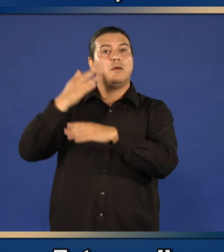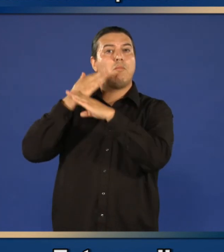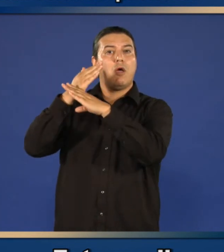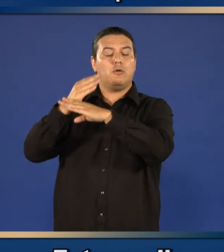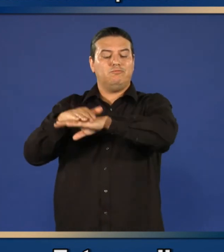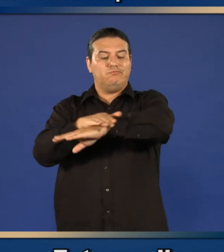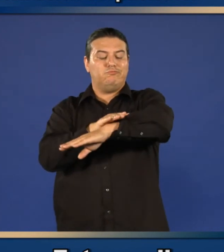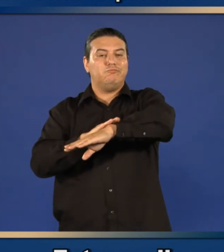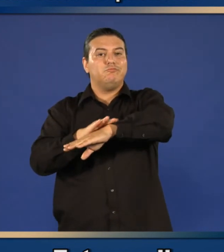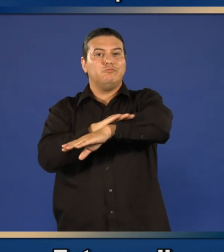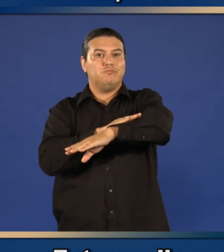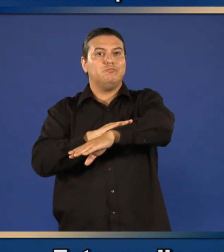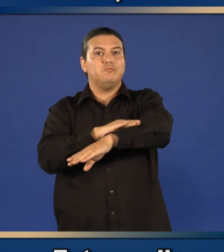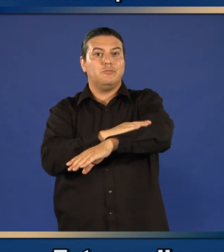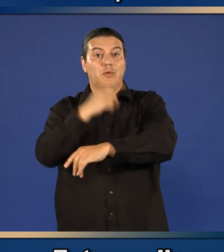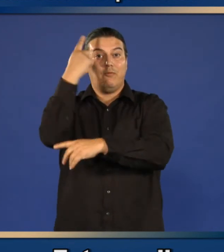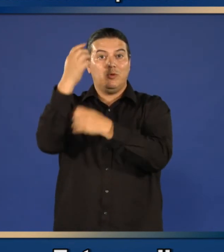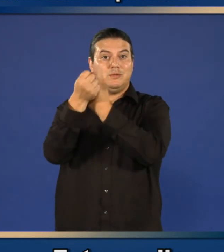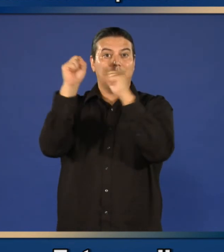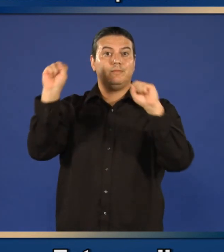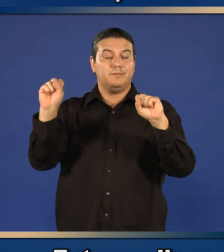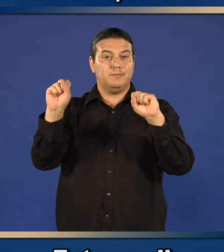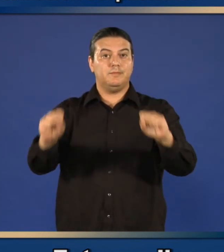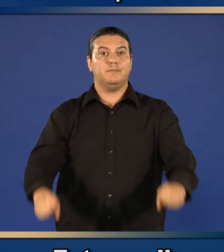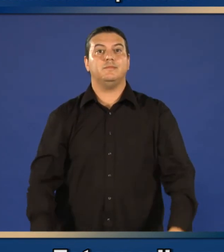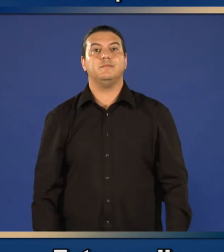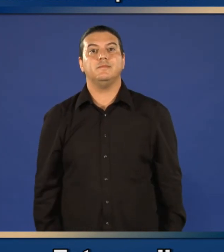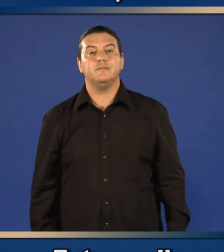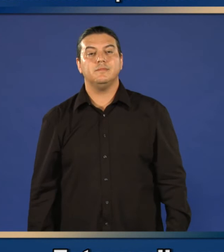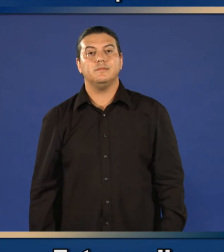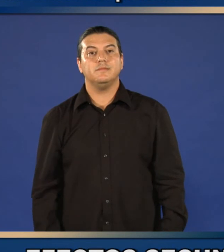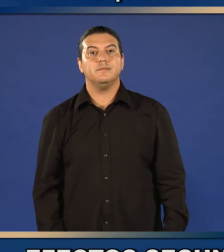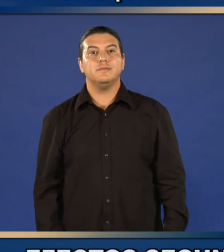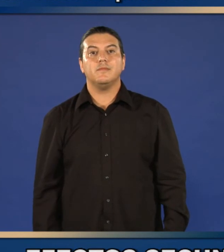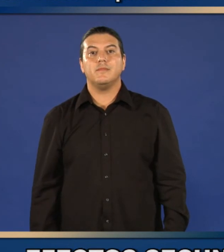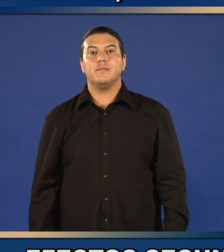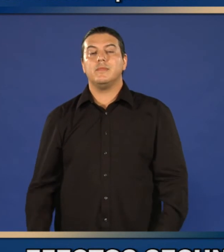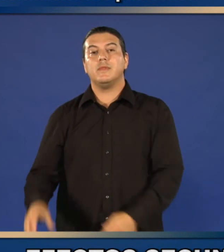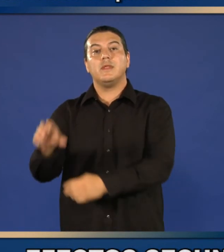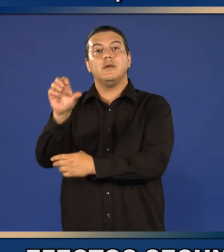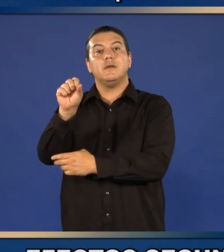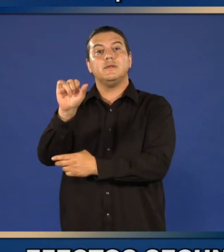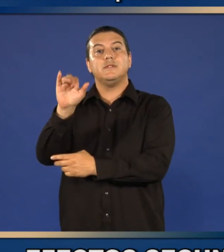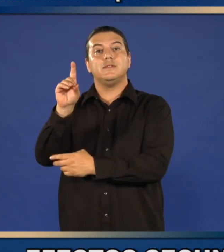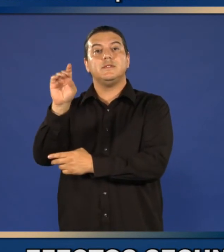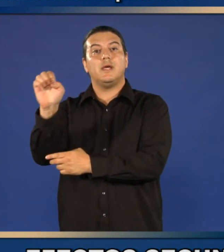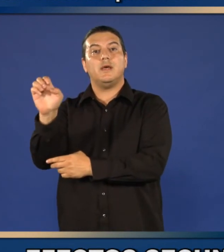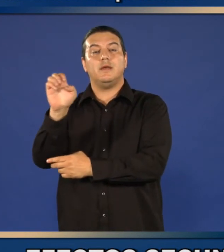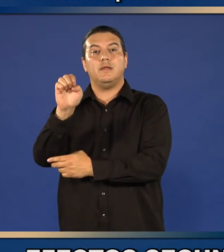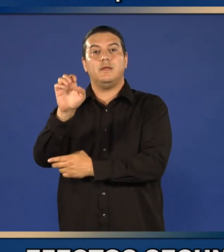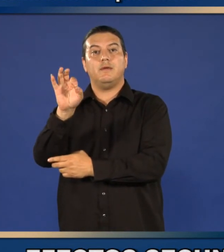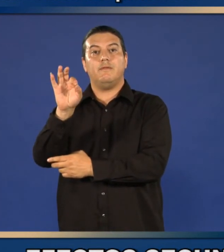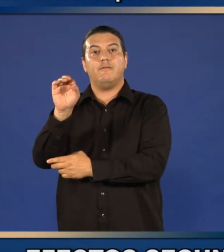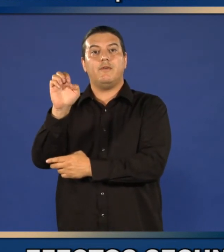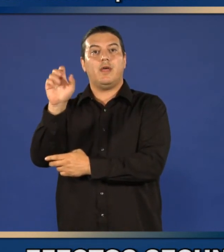protector solar para proteger su piel efectos secundarios